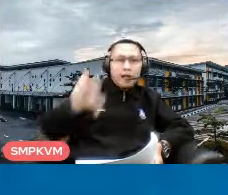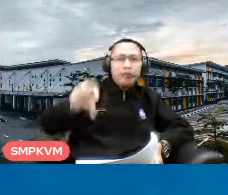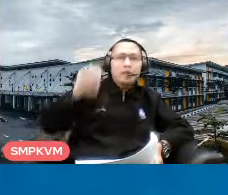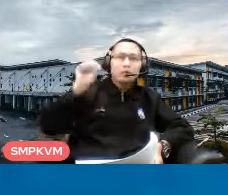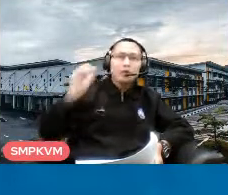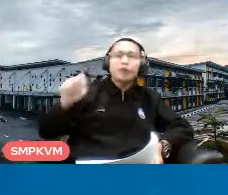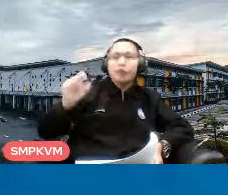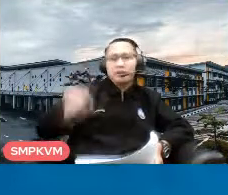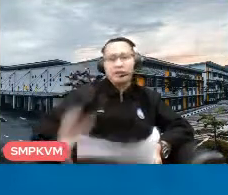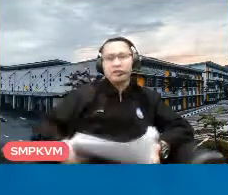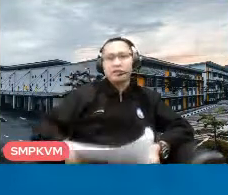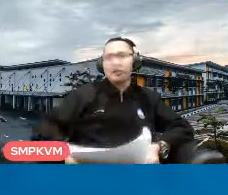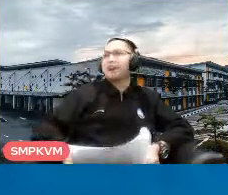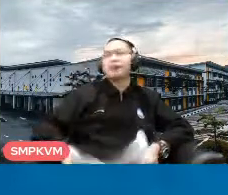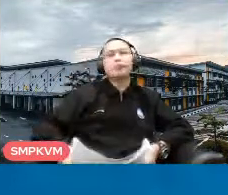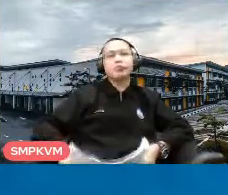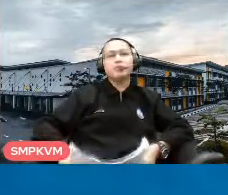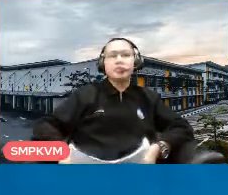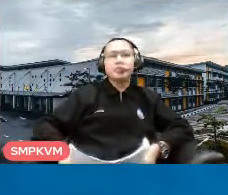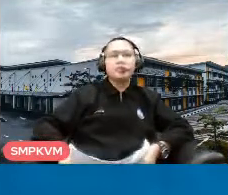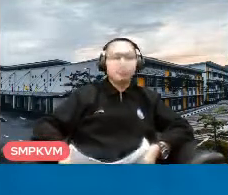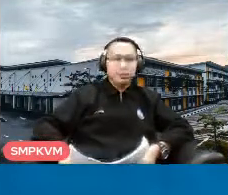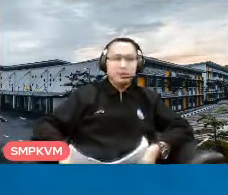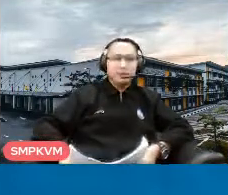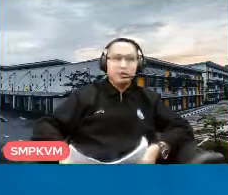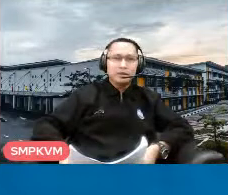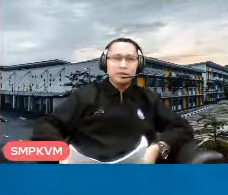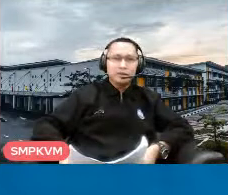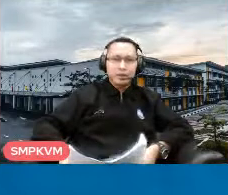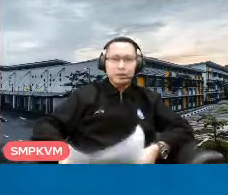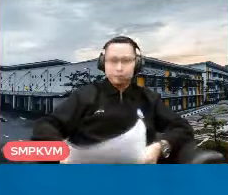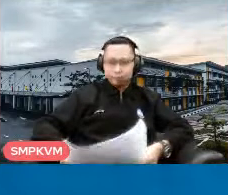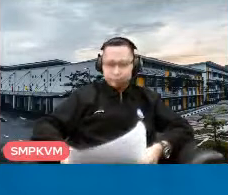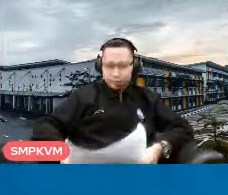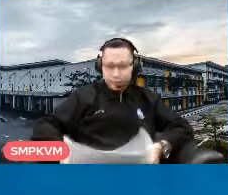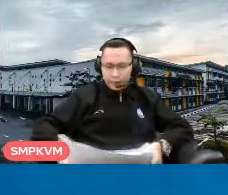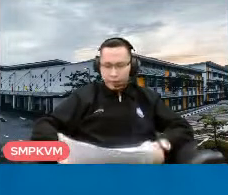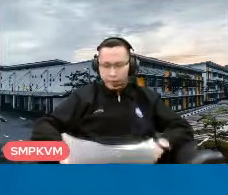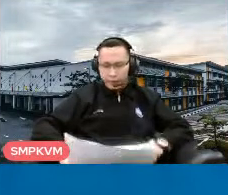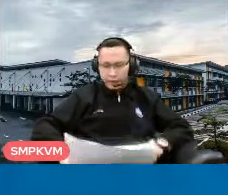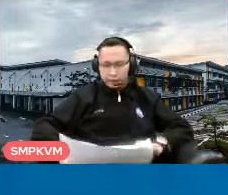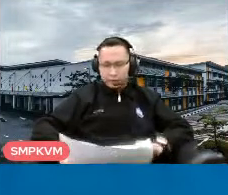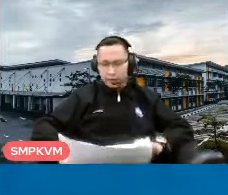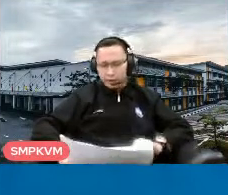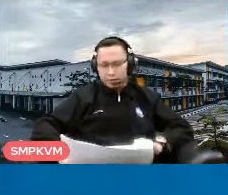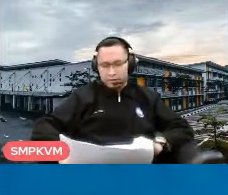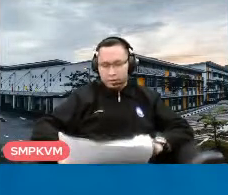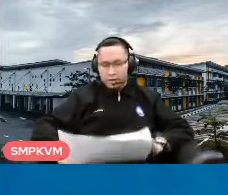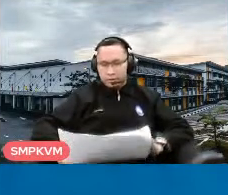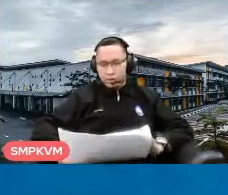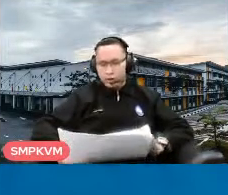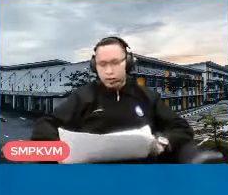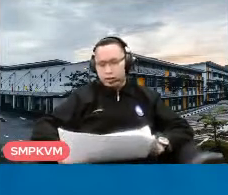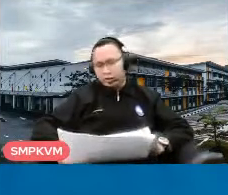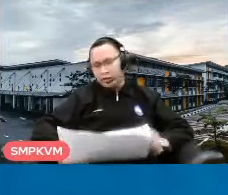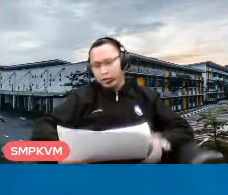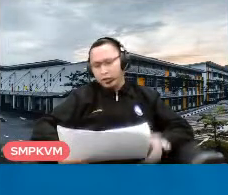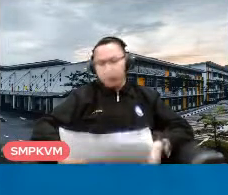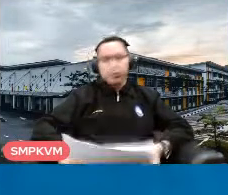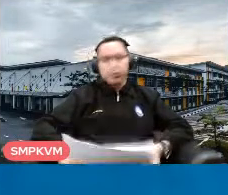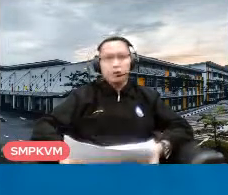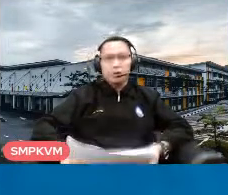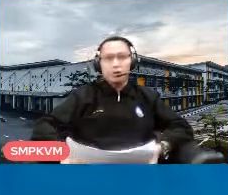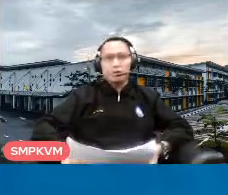Jangan melakukan maksiat asamoah bener simple Oke speak yang ketiga murid